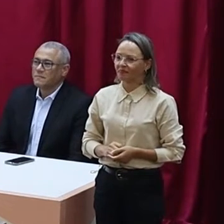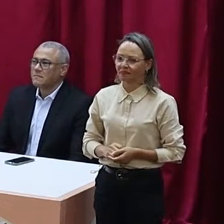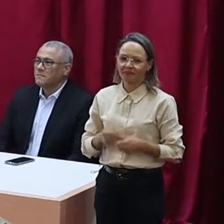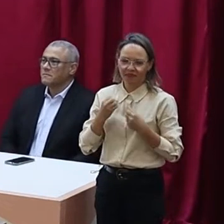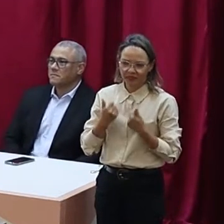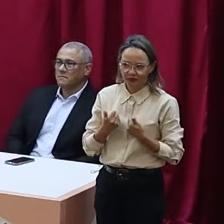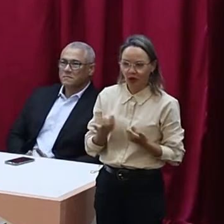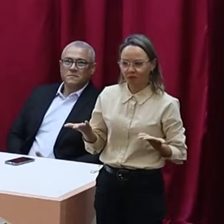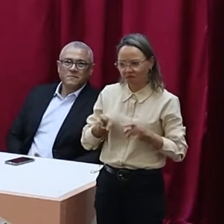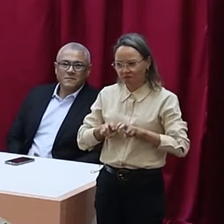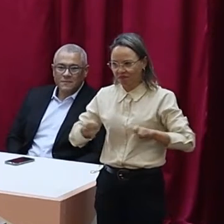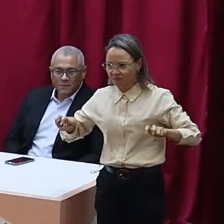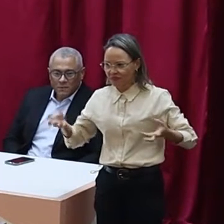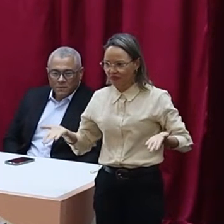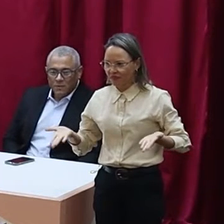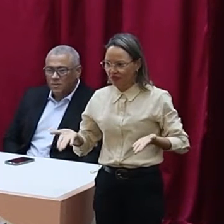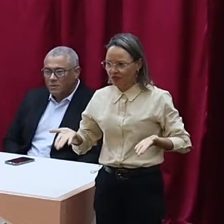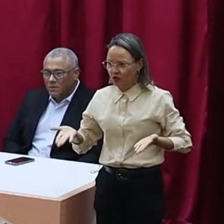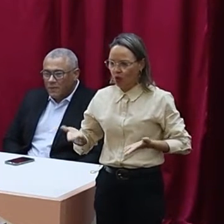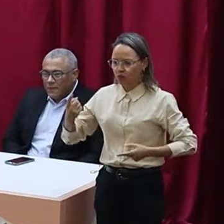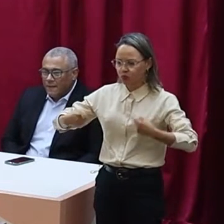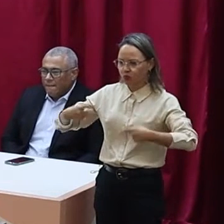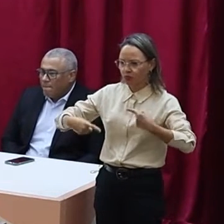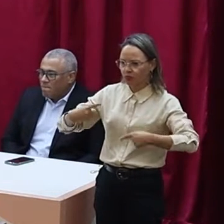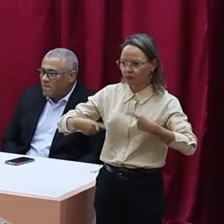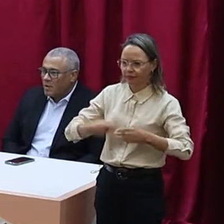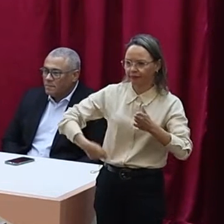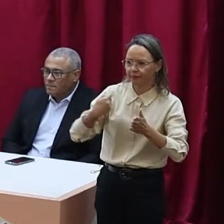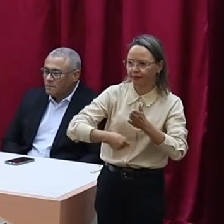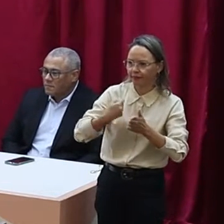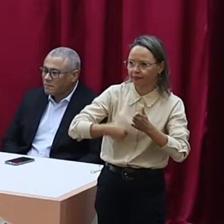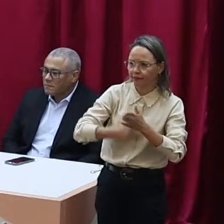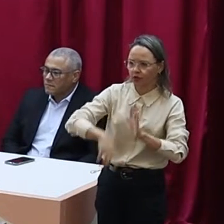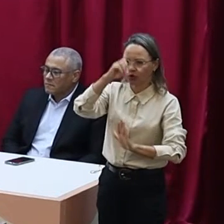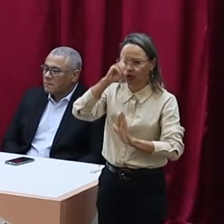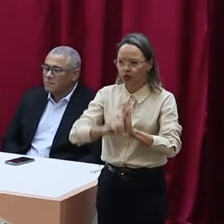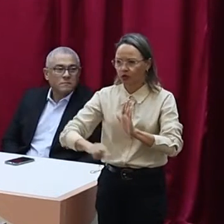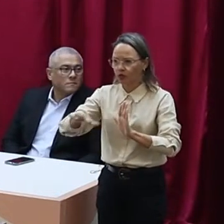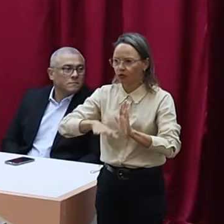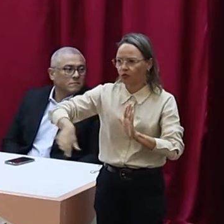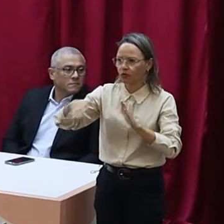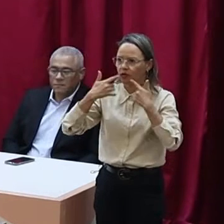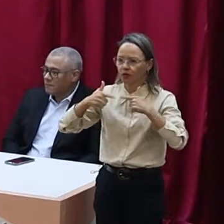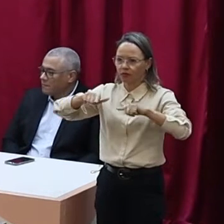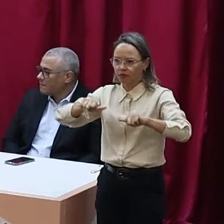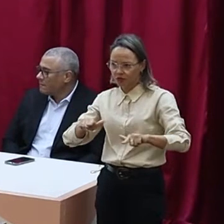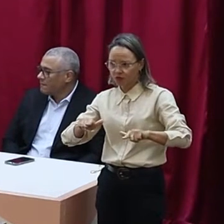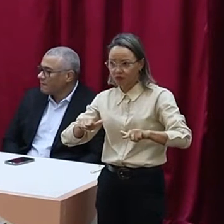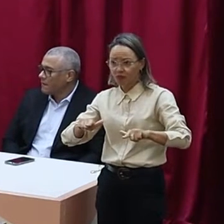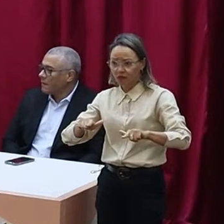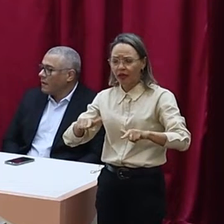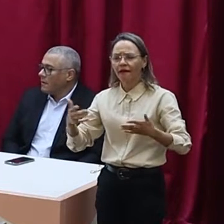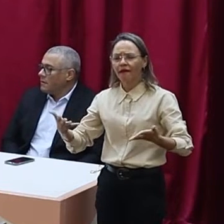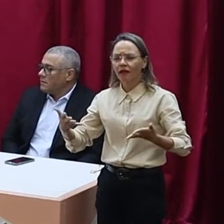Bom, nossa mesa, intitulada Políticas, Ativismos e Direitos no âmbito das linguagens. E